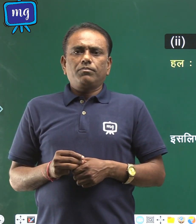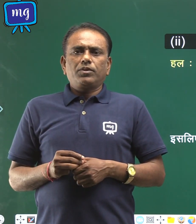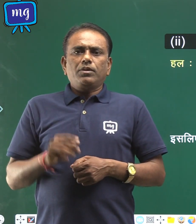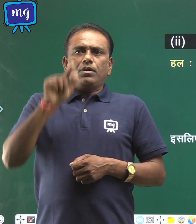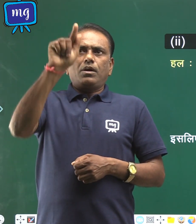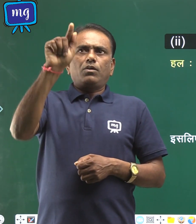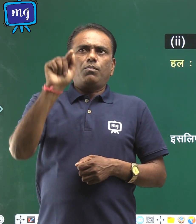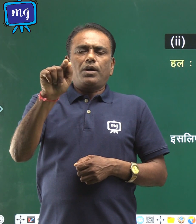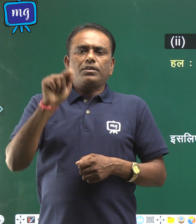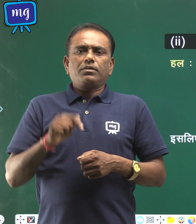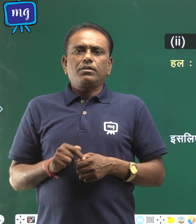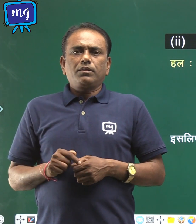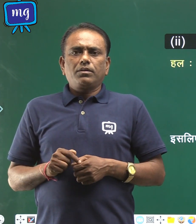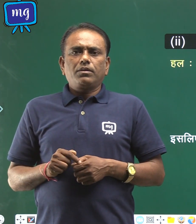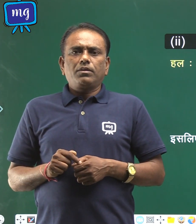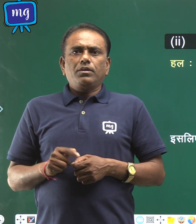अनुपात